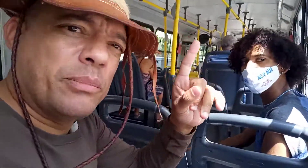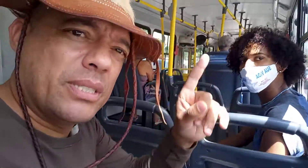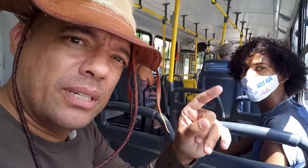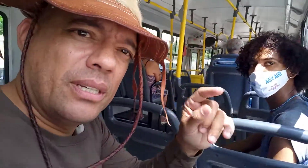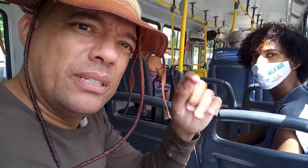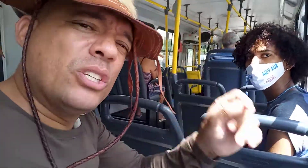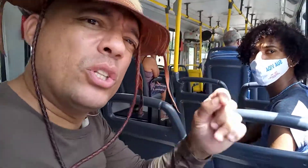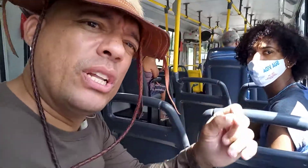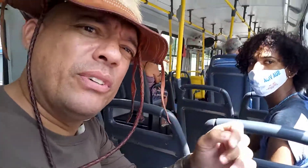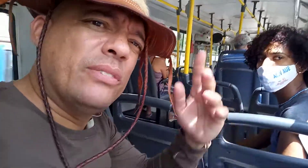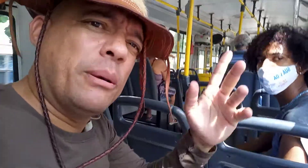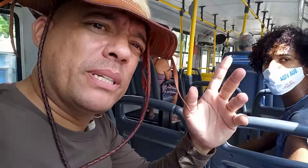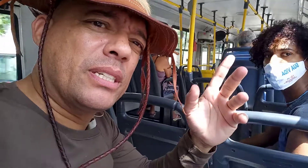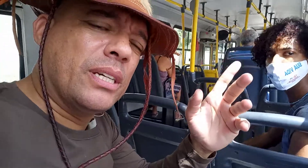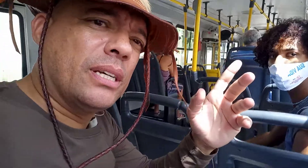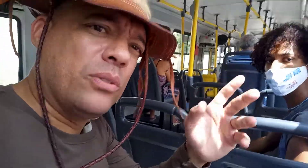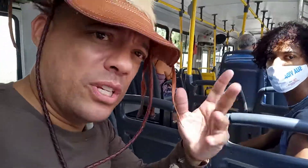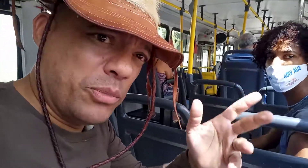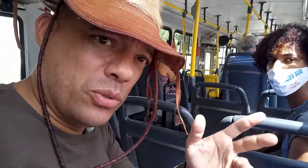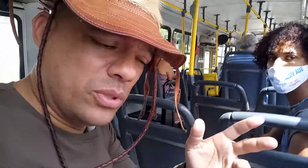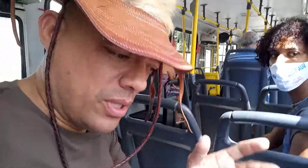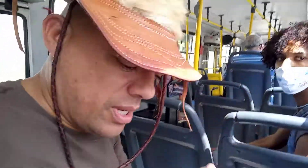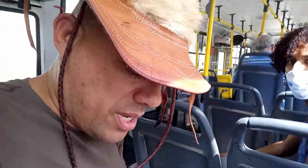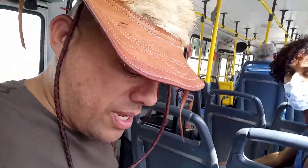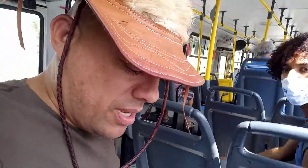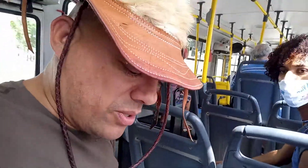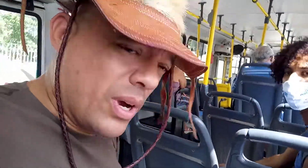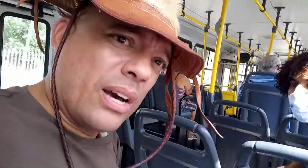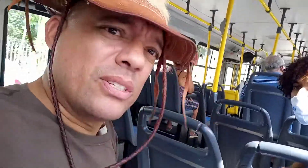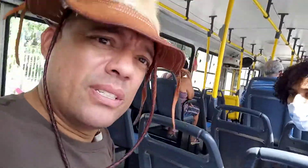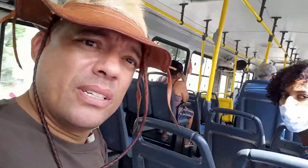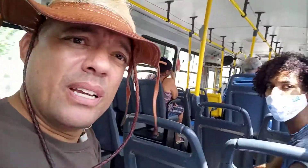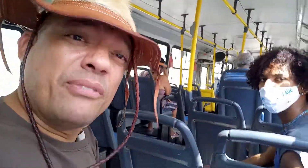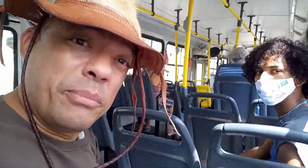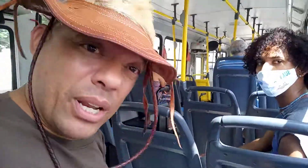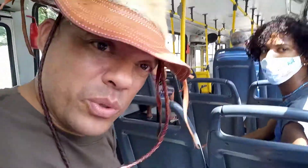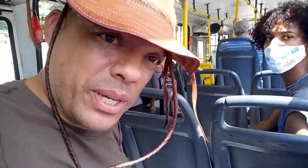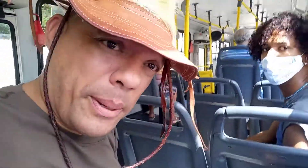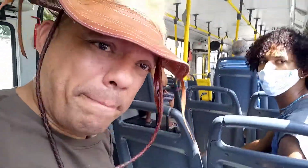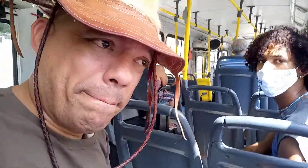vez. Deus é o dono da vida, a vida passageira. Os amigos são raros, a família é única.